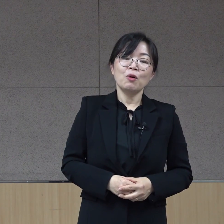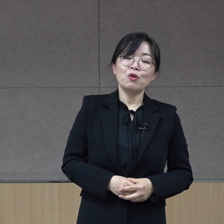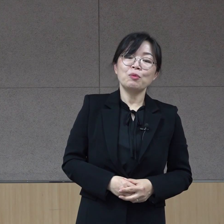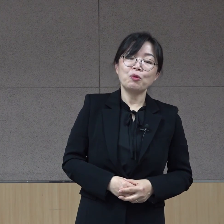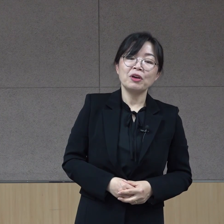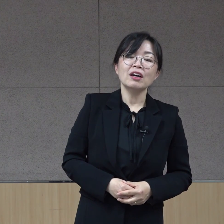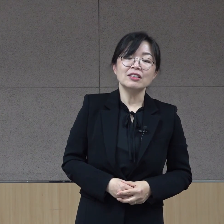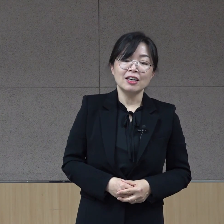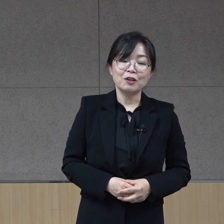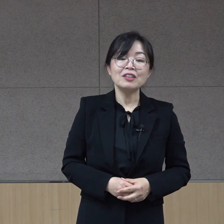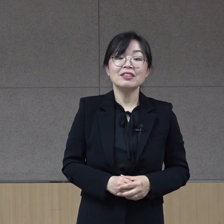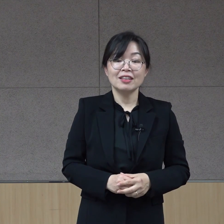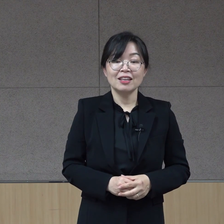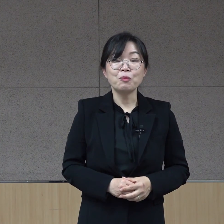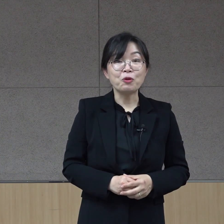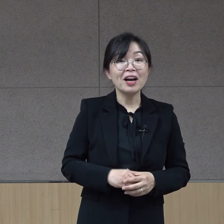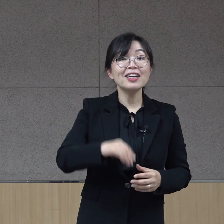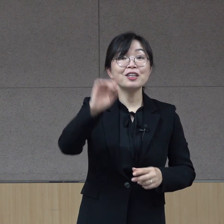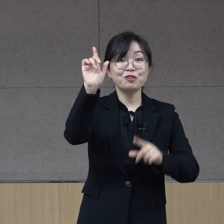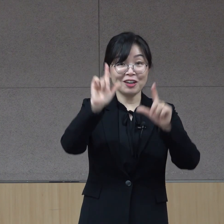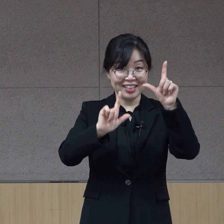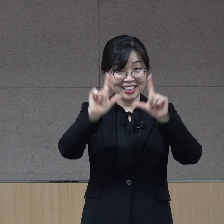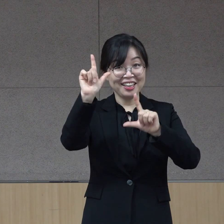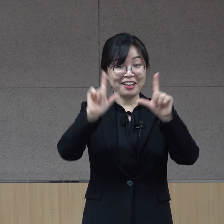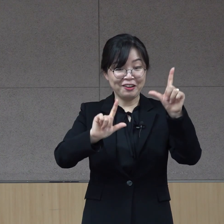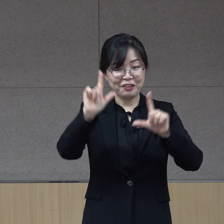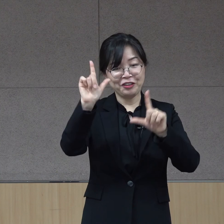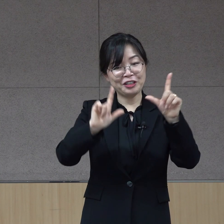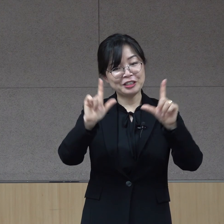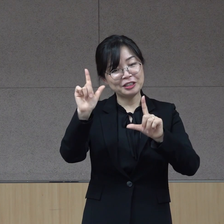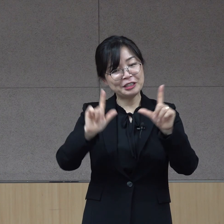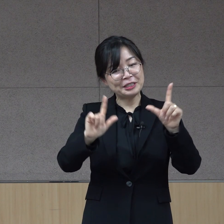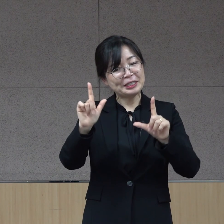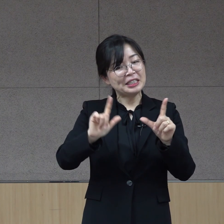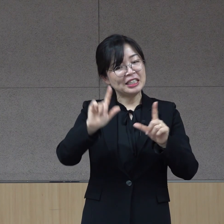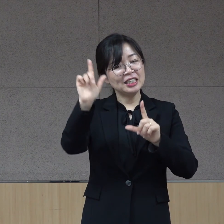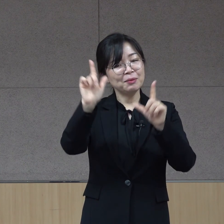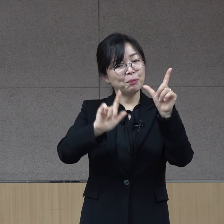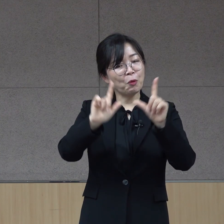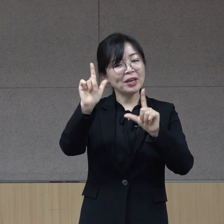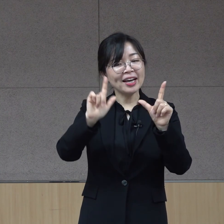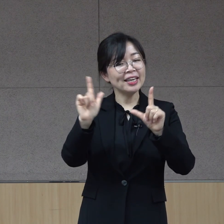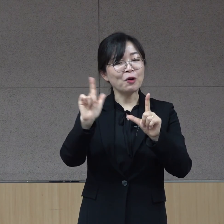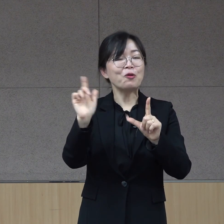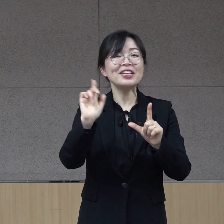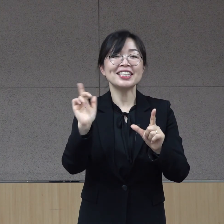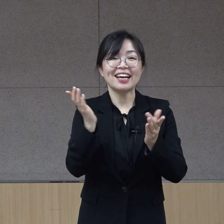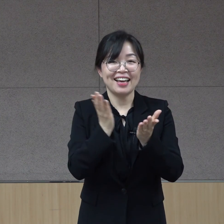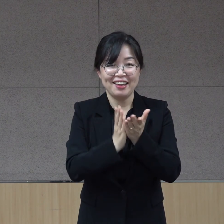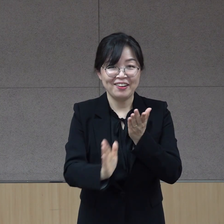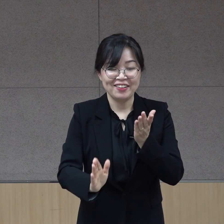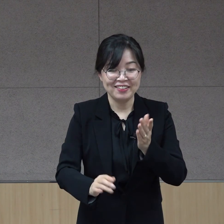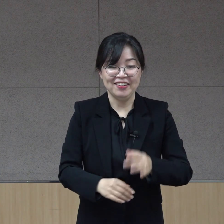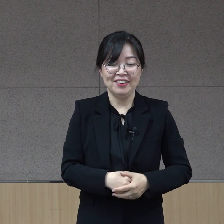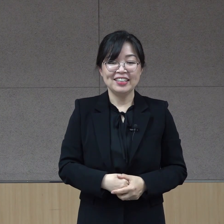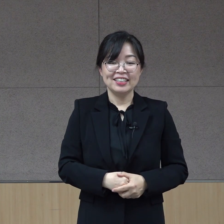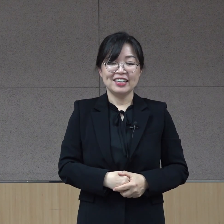올 모양이에요 했을 때 이 모양이란 수어가 있긴 해요. 근데 여기서는 이 모양이 어울리지 않아요.